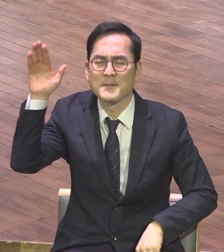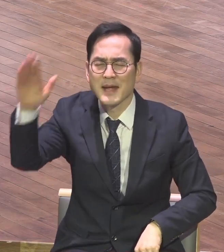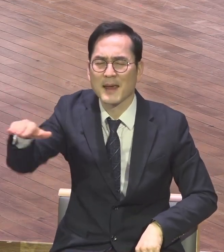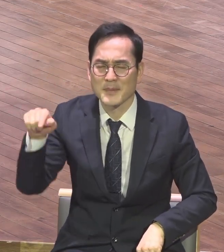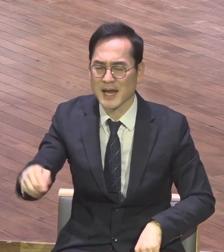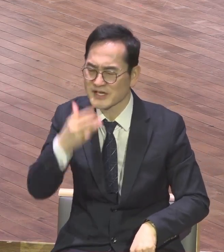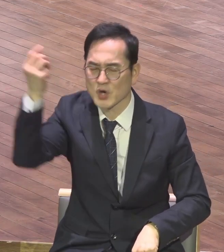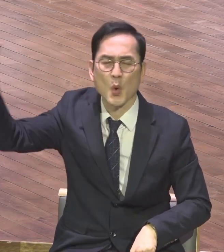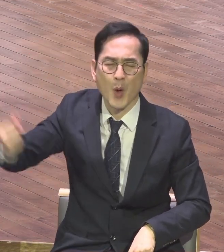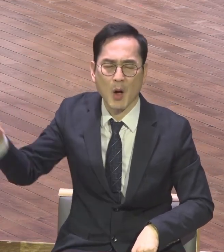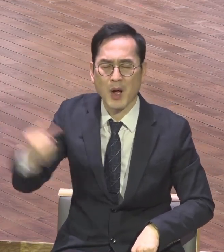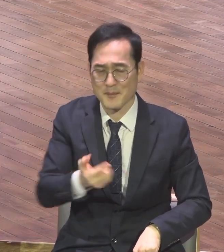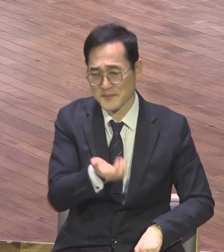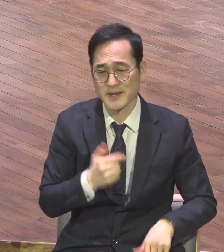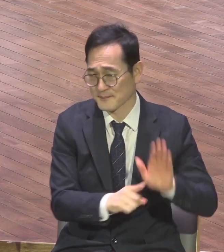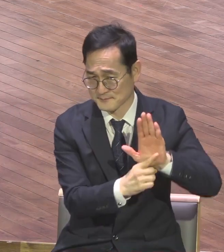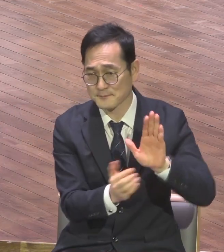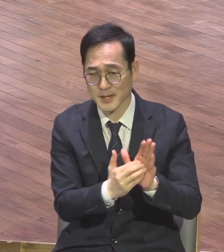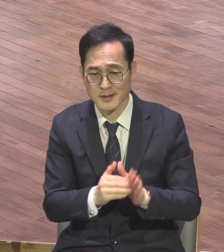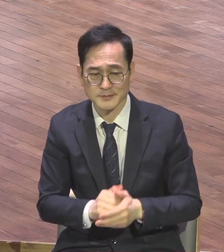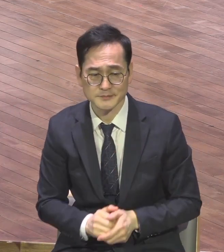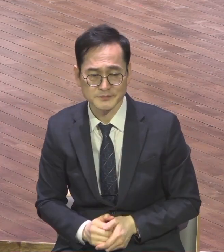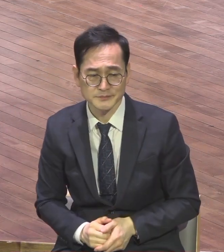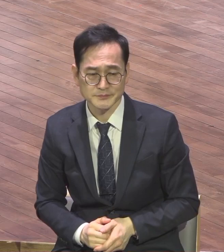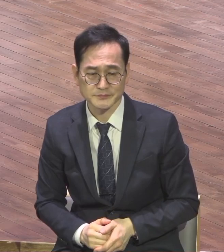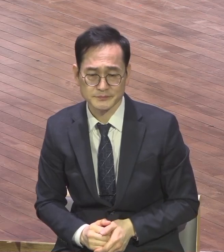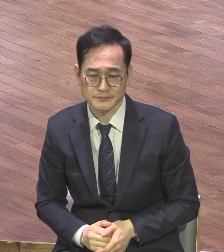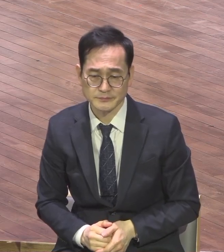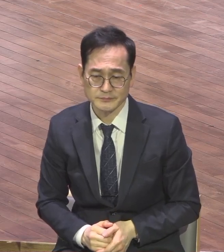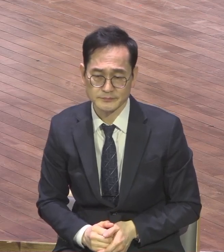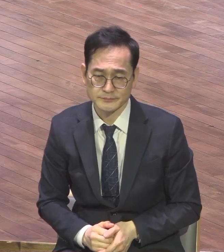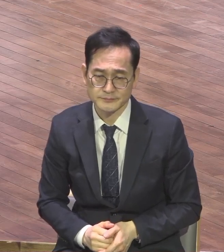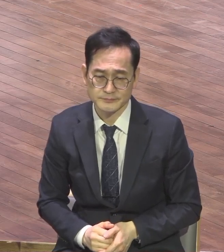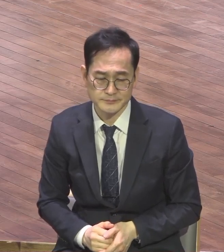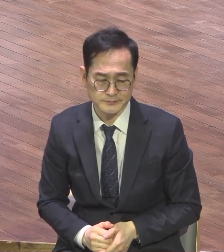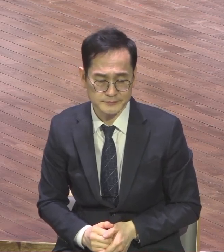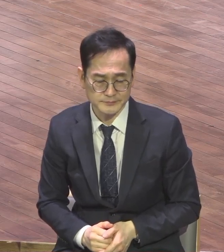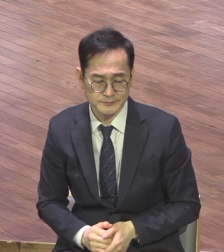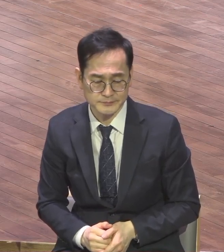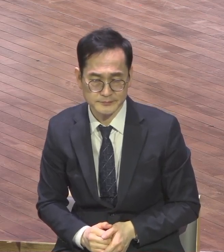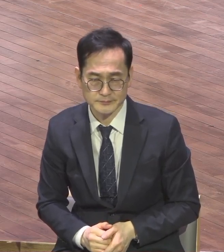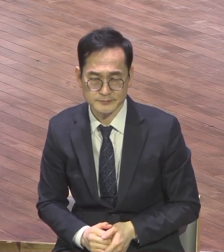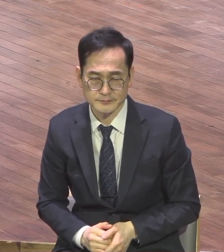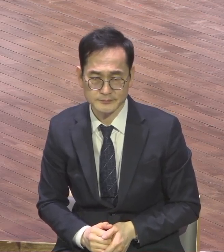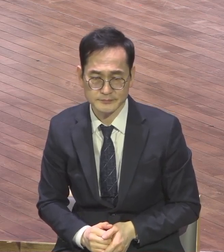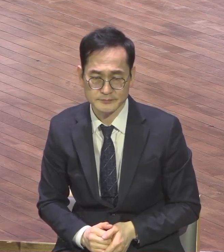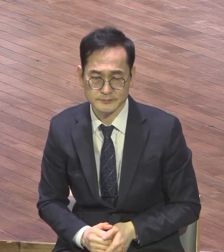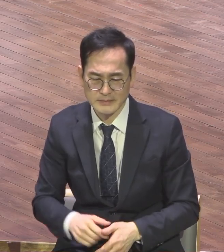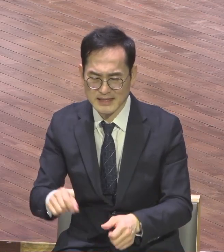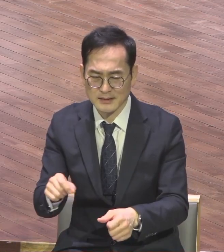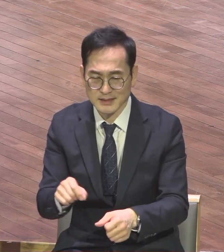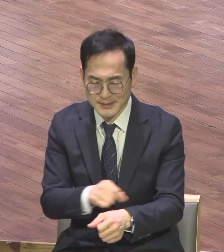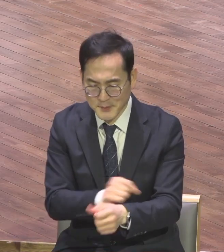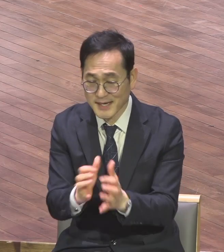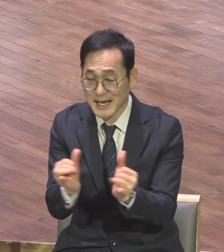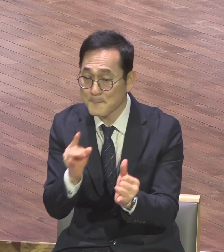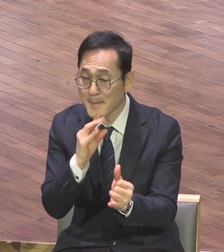대표적으로 요엘서의 말씀을 인용한 것인데 특별히 오늘 특정인들에게만 하나님의 영을 부어준 것이